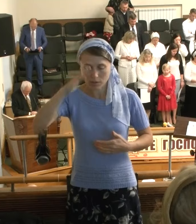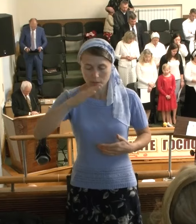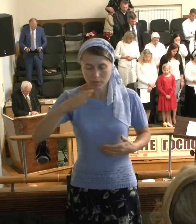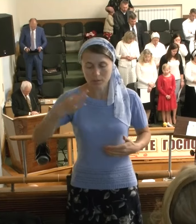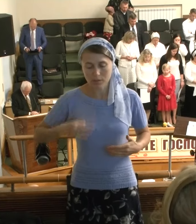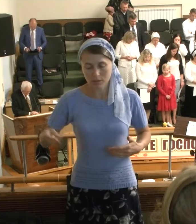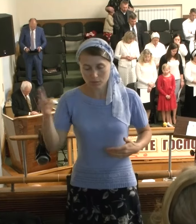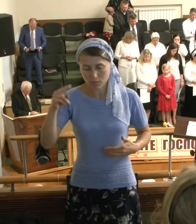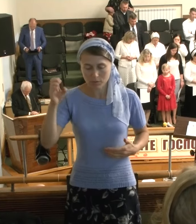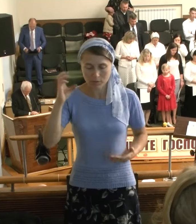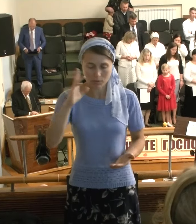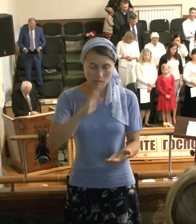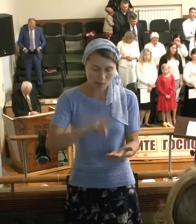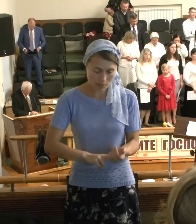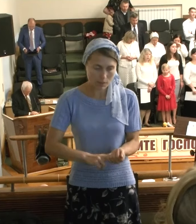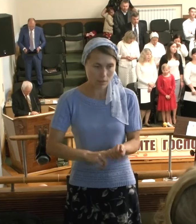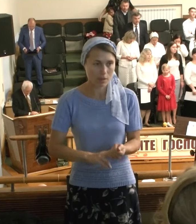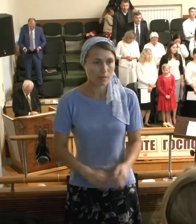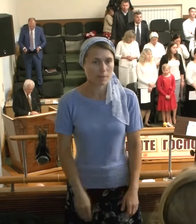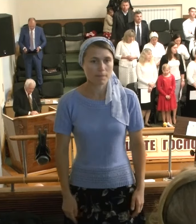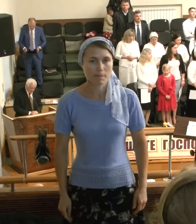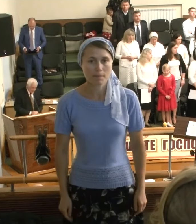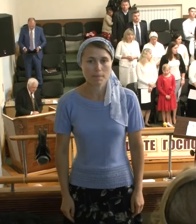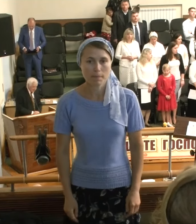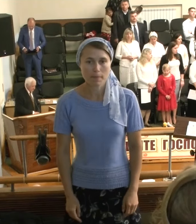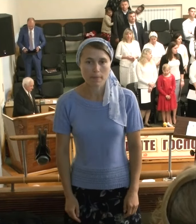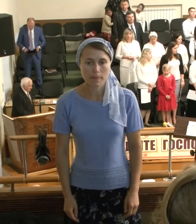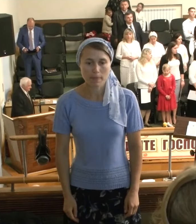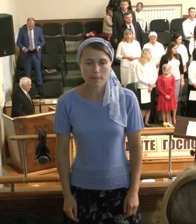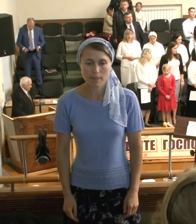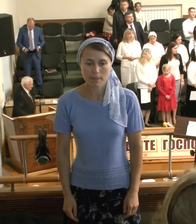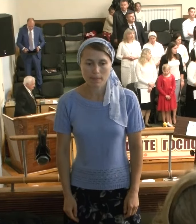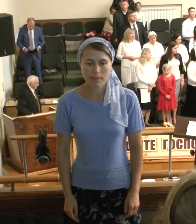Дух Святой. Аминь.